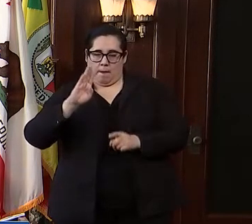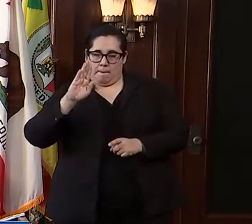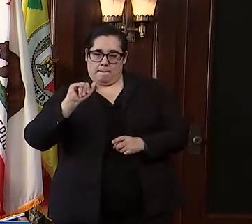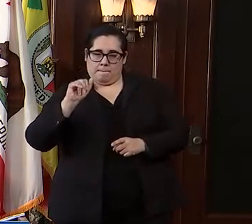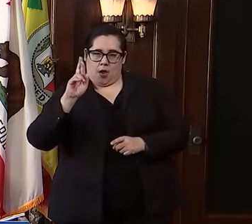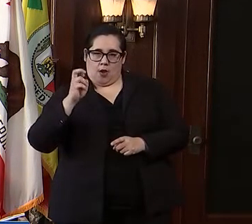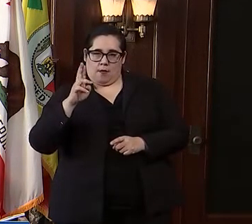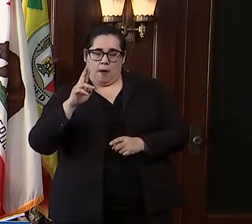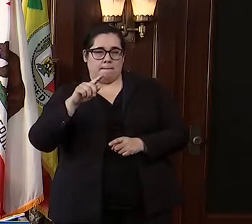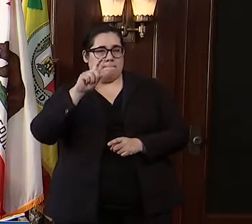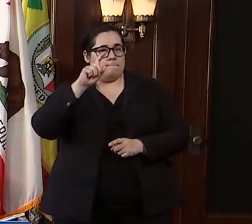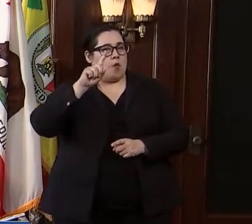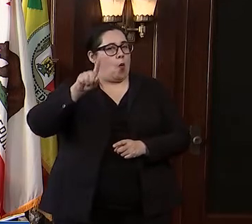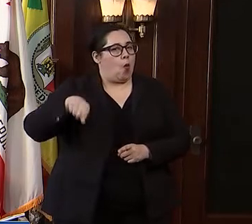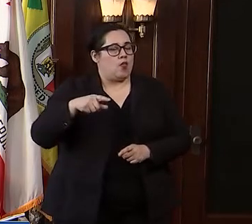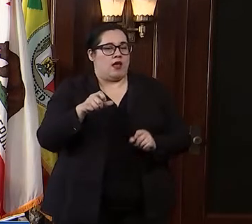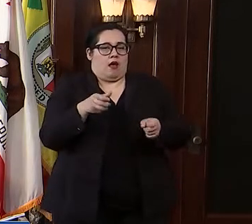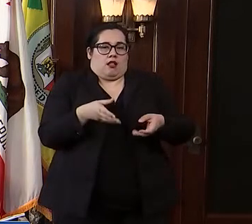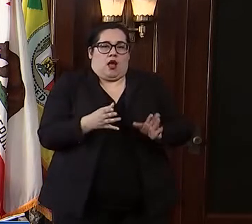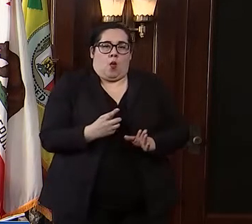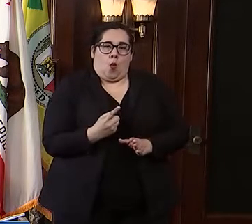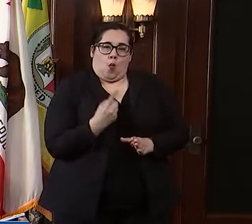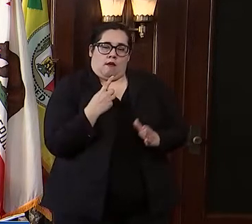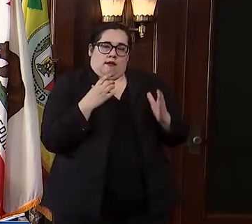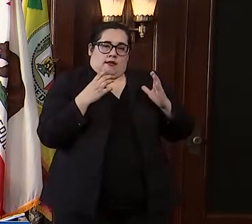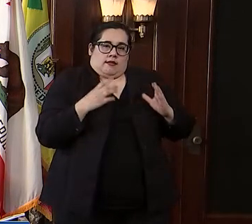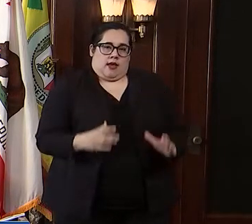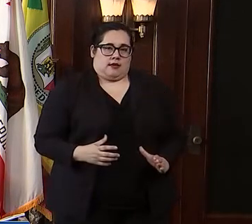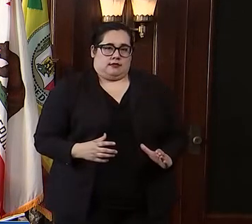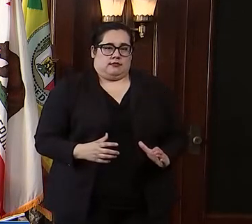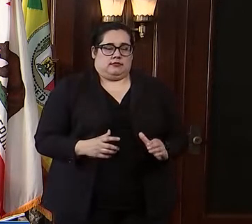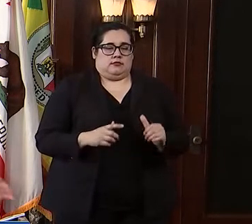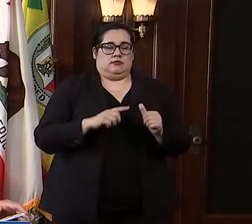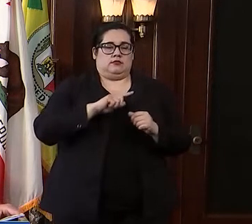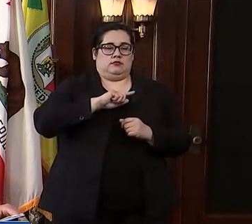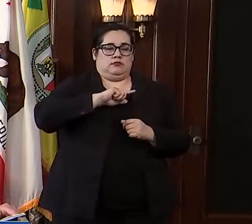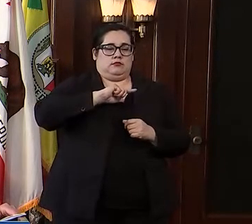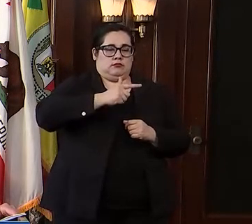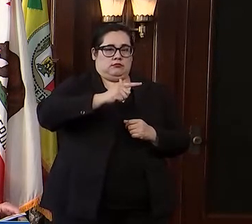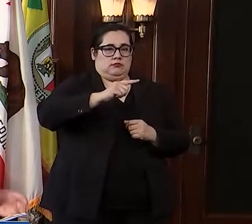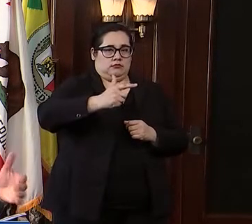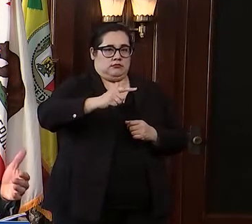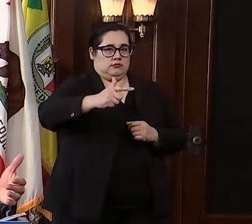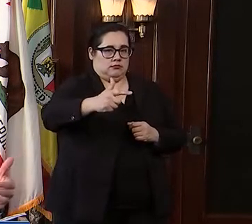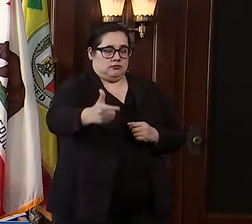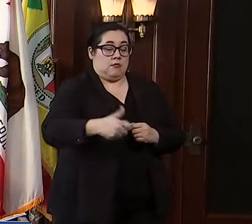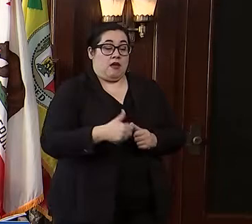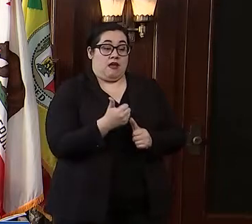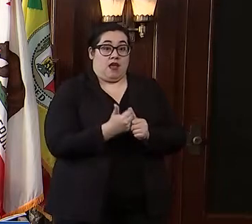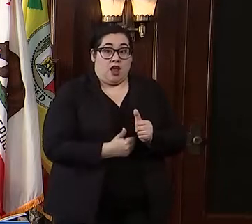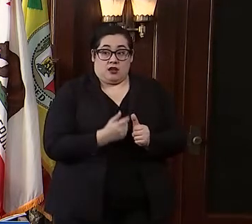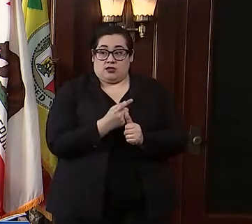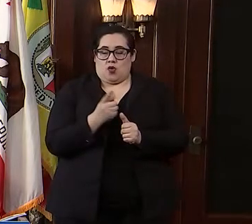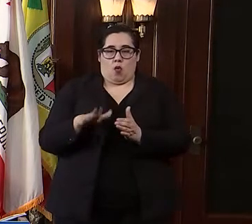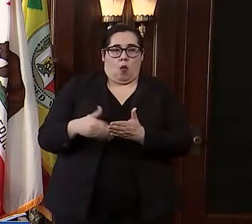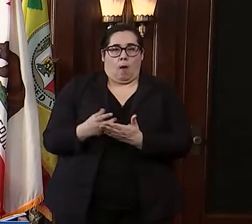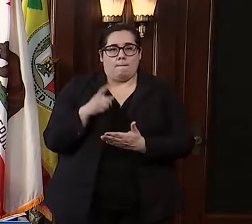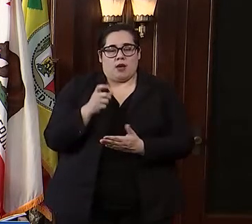solo pueden atender a un cliente a la vez y todos deben llevar coberturas